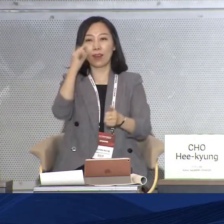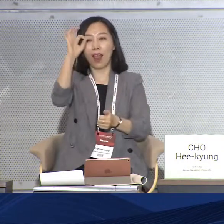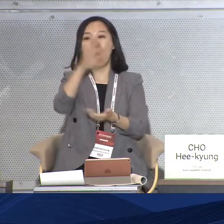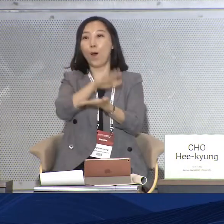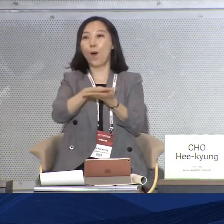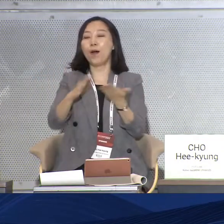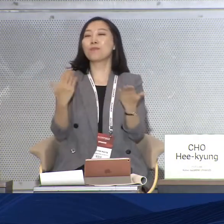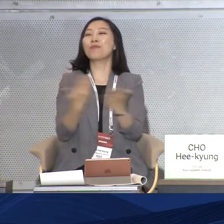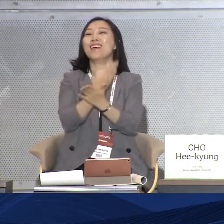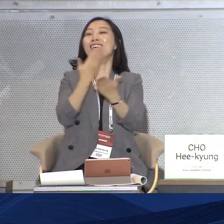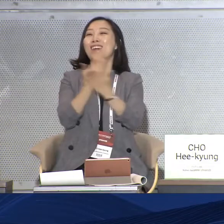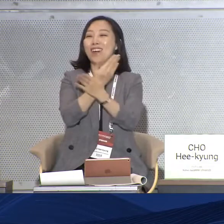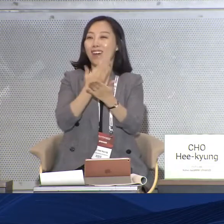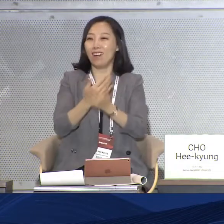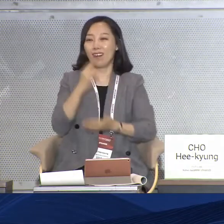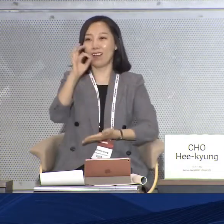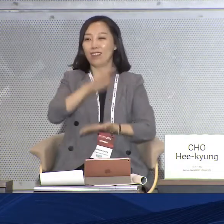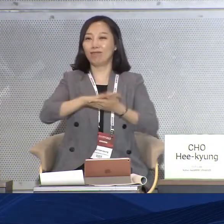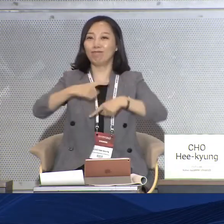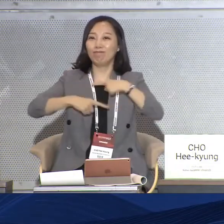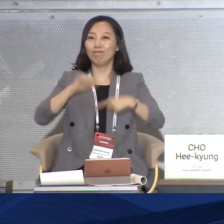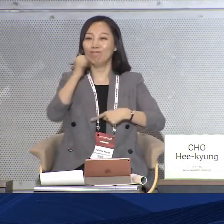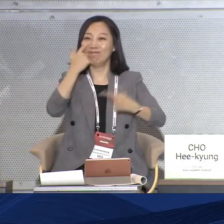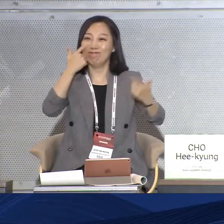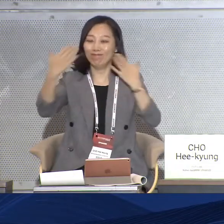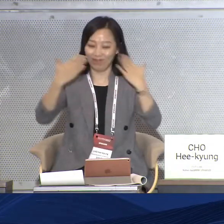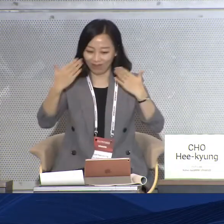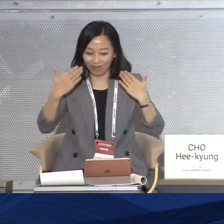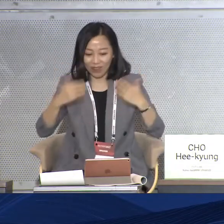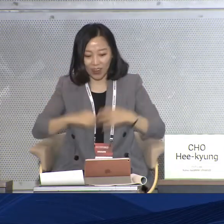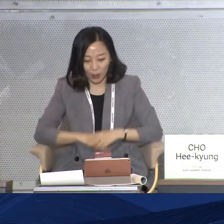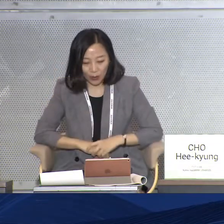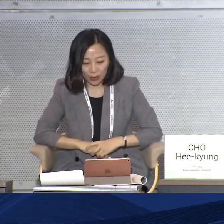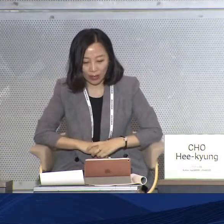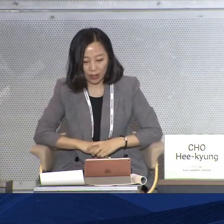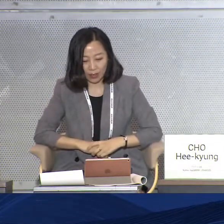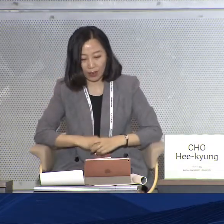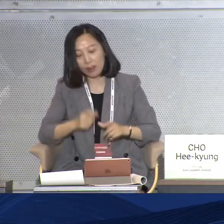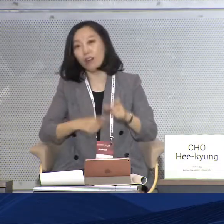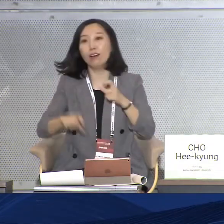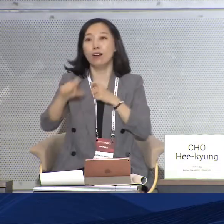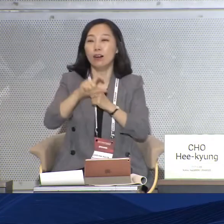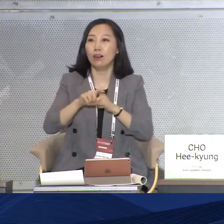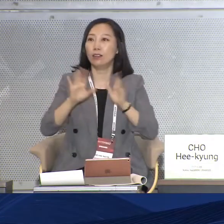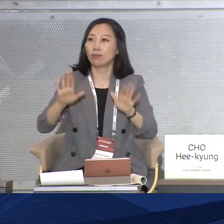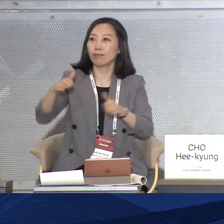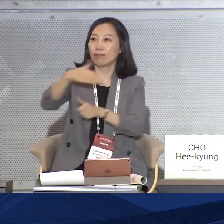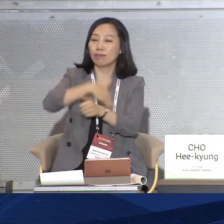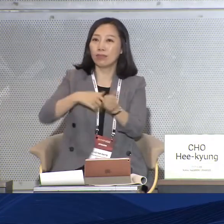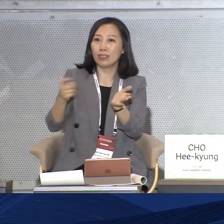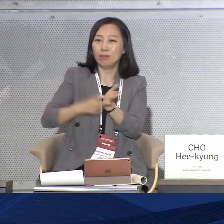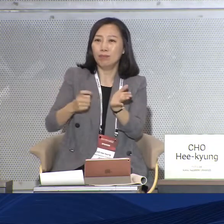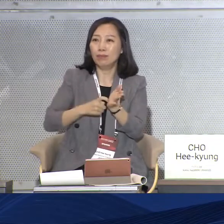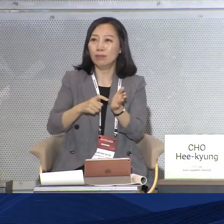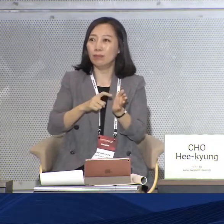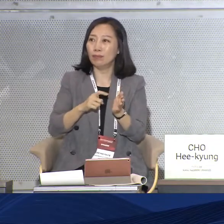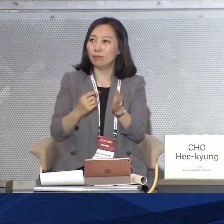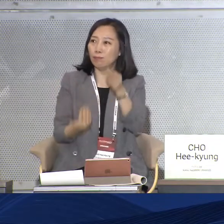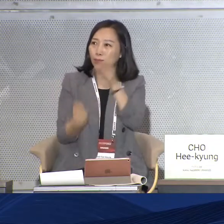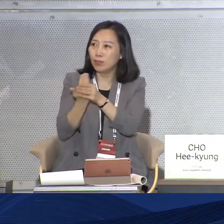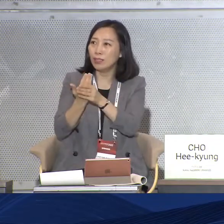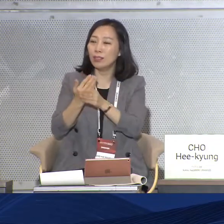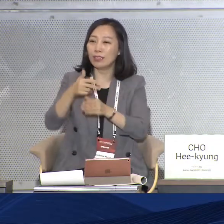있는 스마트 수화 통역 서비스가 제공이 되고 있습니다. 그러므로 인해서 농인들의 편리가 더욱 증진되었습니다. 더욱이